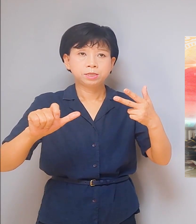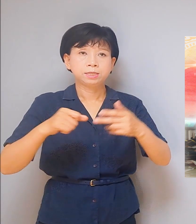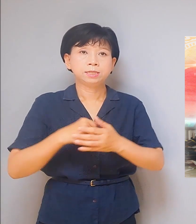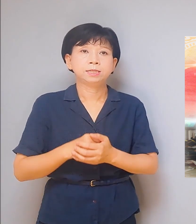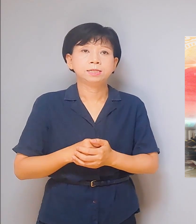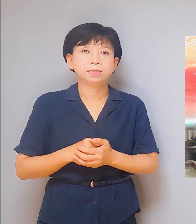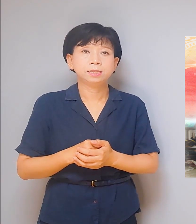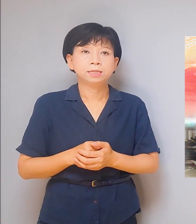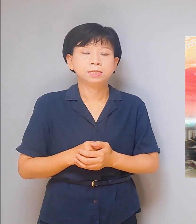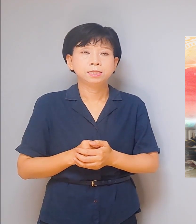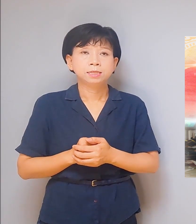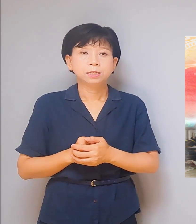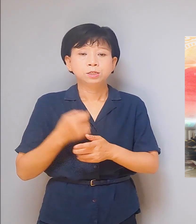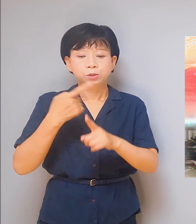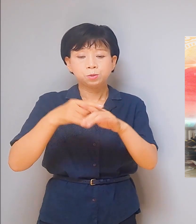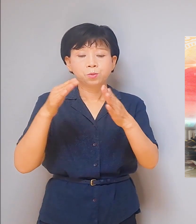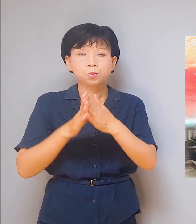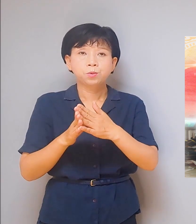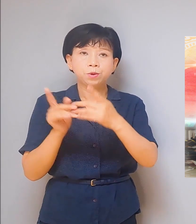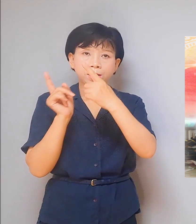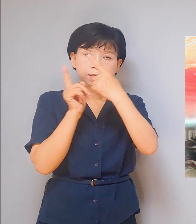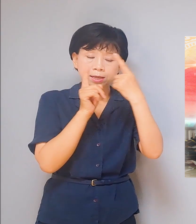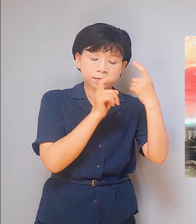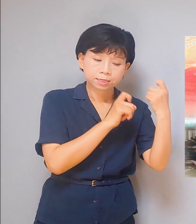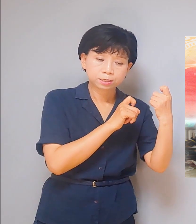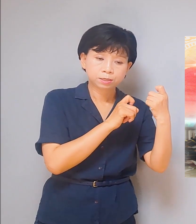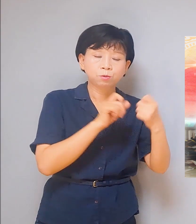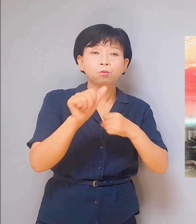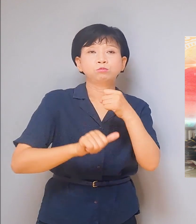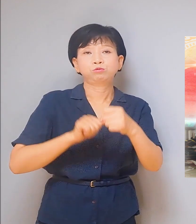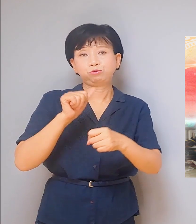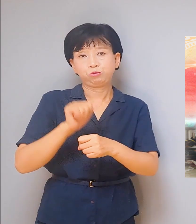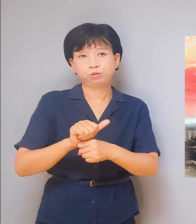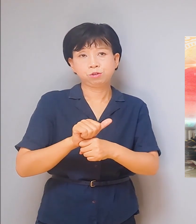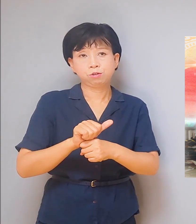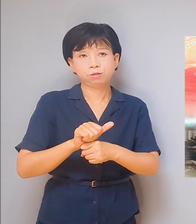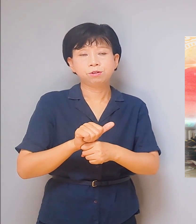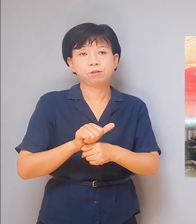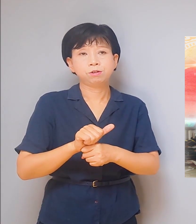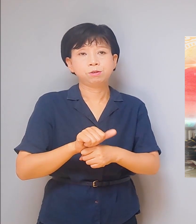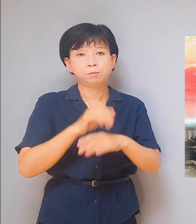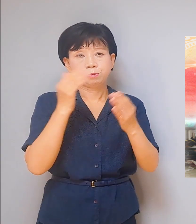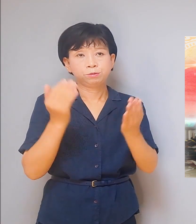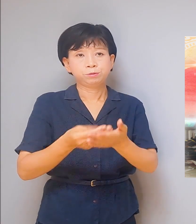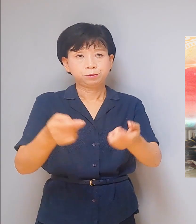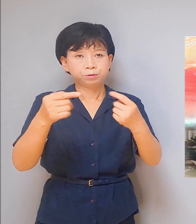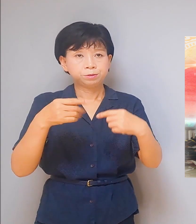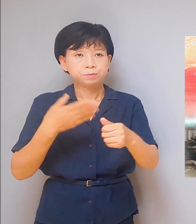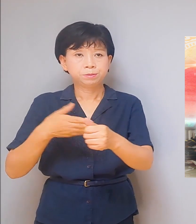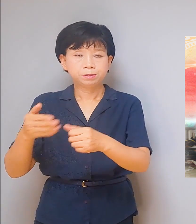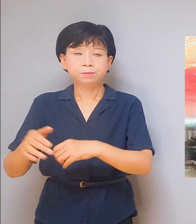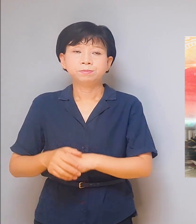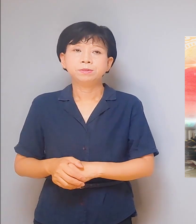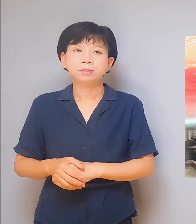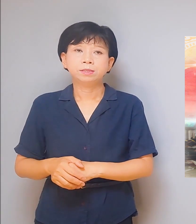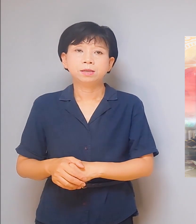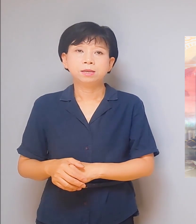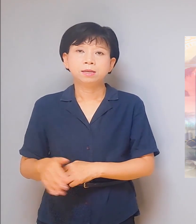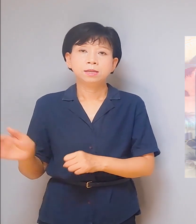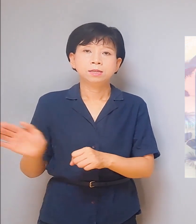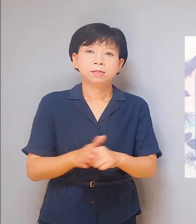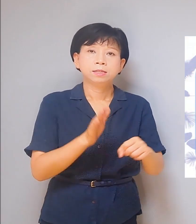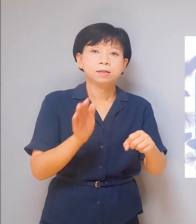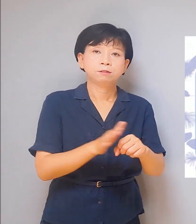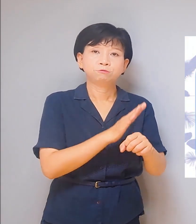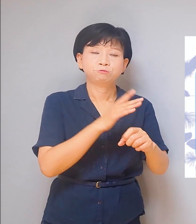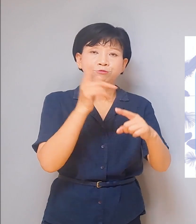전도, 구제 3가지에 힘쓰겠습니다. 로비에 있는 봉투를 통해 동참 바랍니다. 탁구대회도 개최합니다. 신청